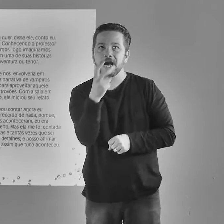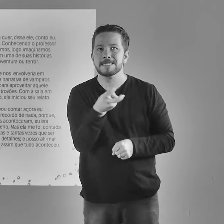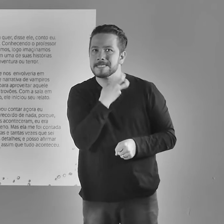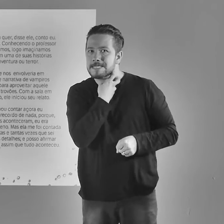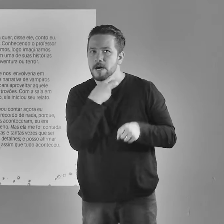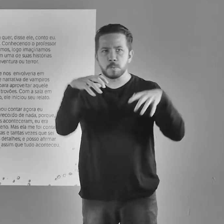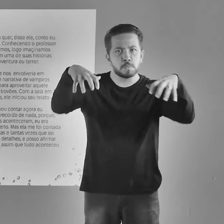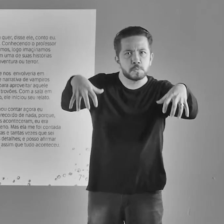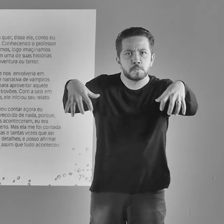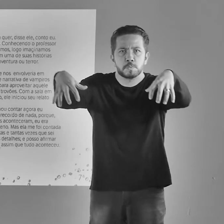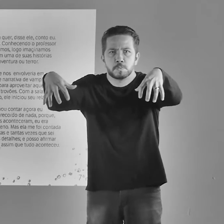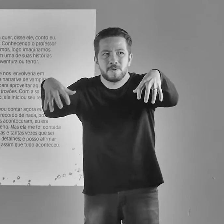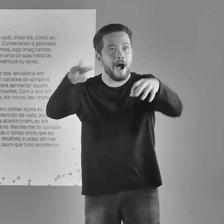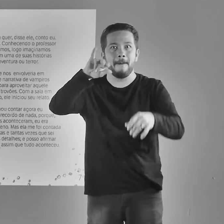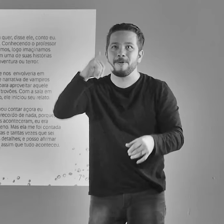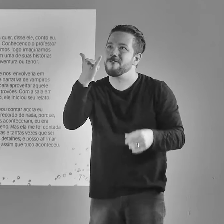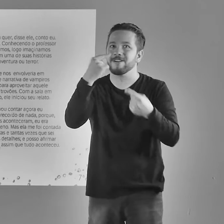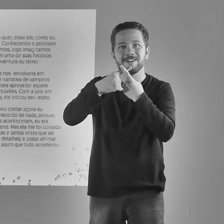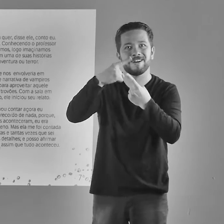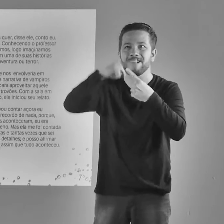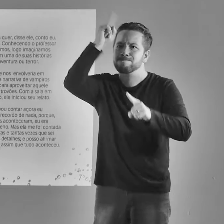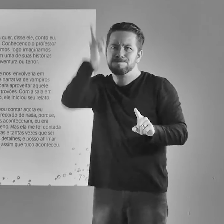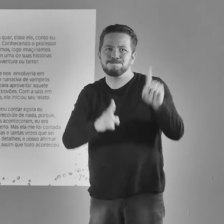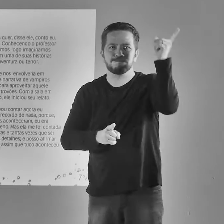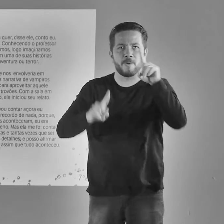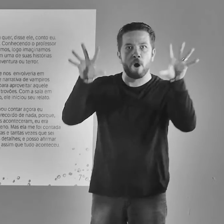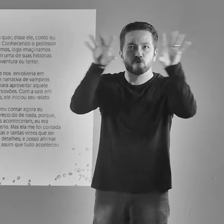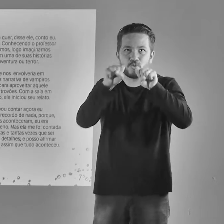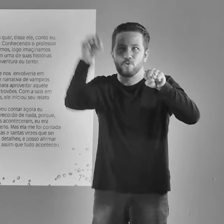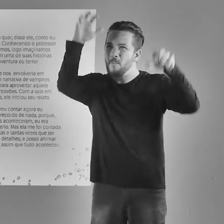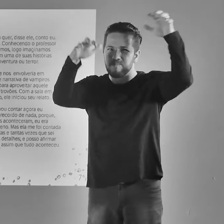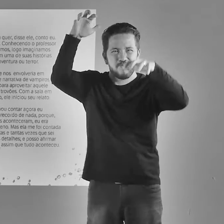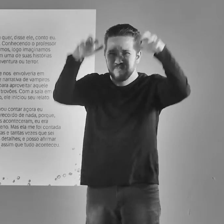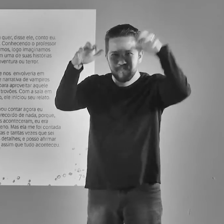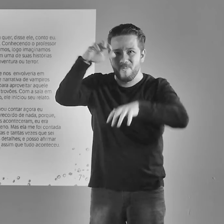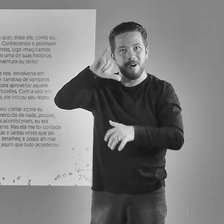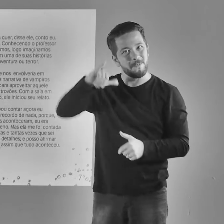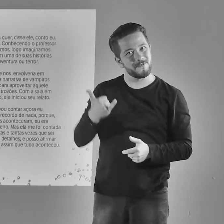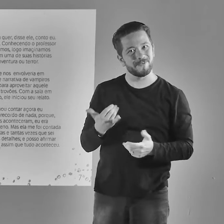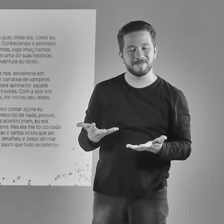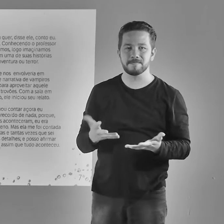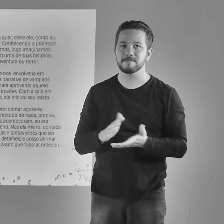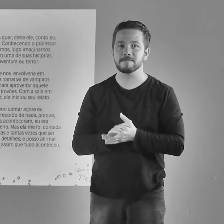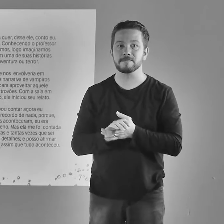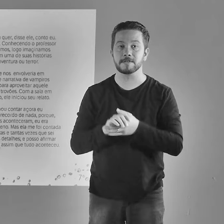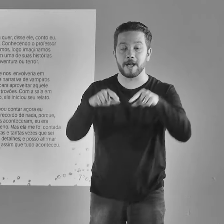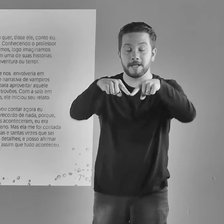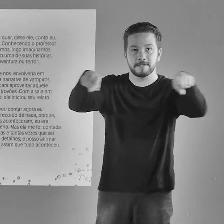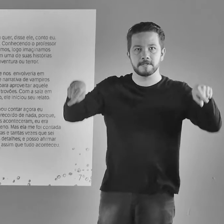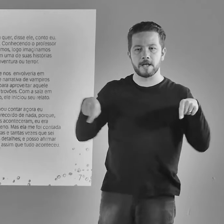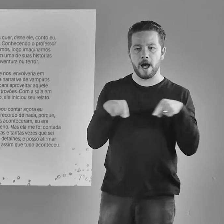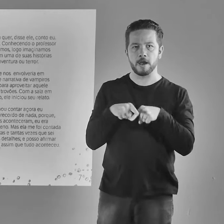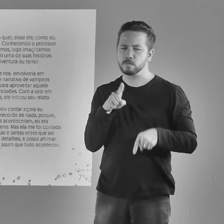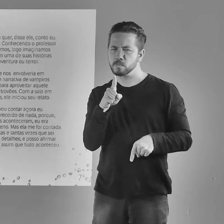vampiros e mortos-vivos para aproveitar aquele clima de raios e trovões. Com a sala em